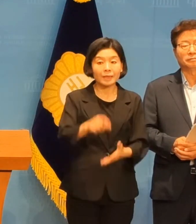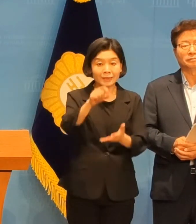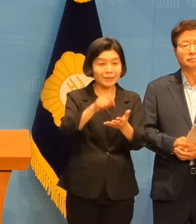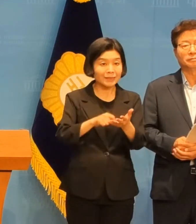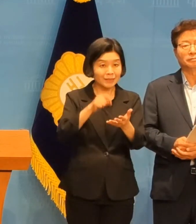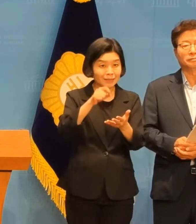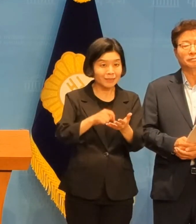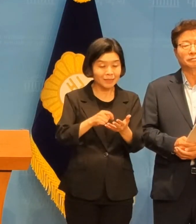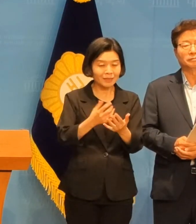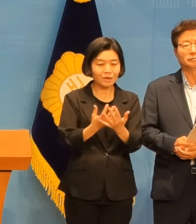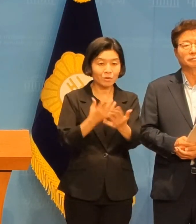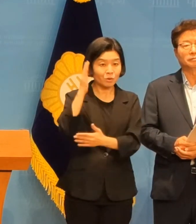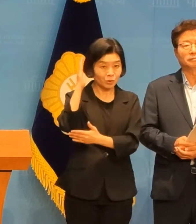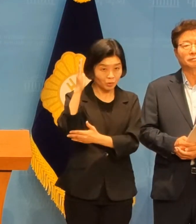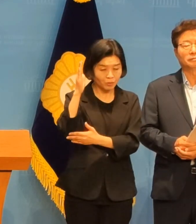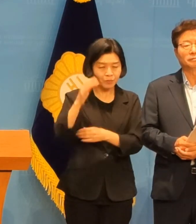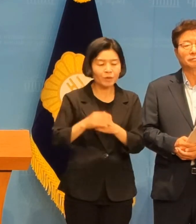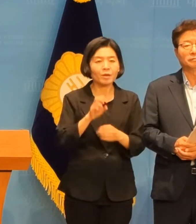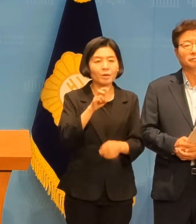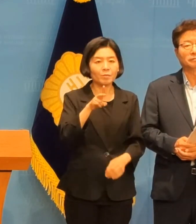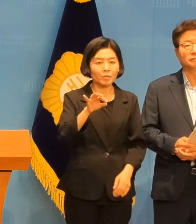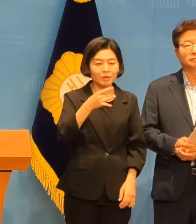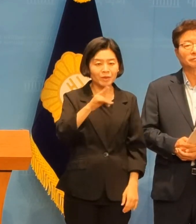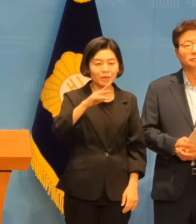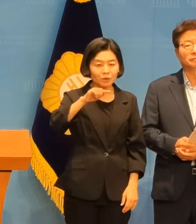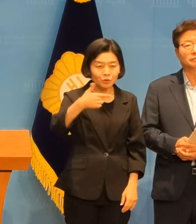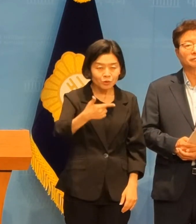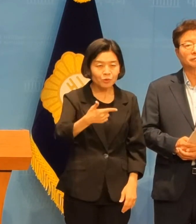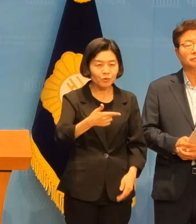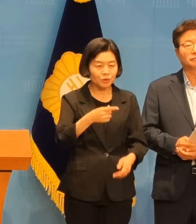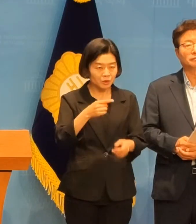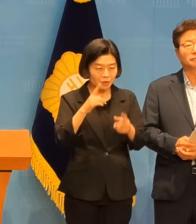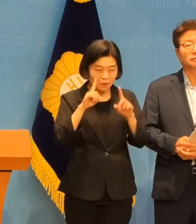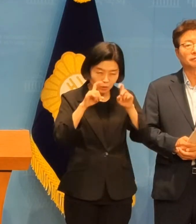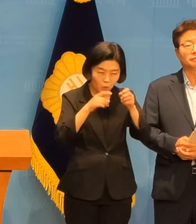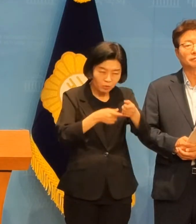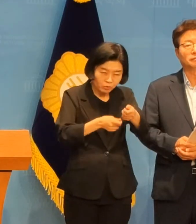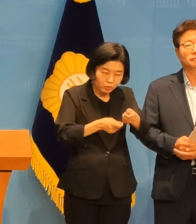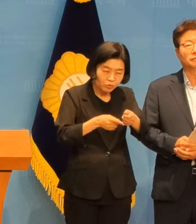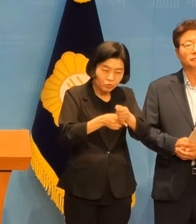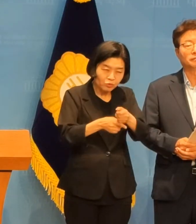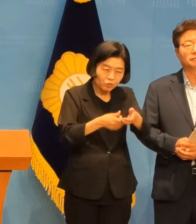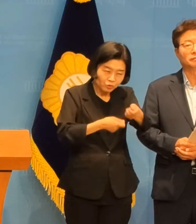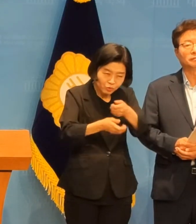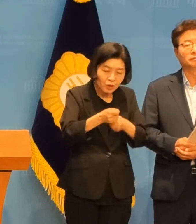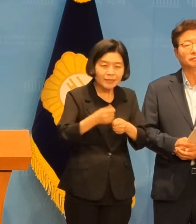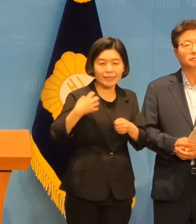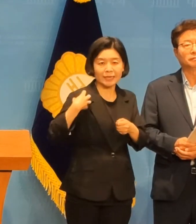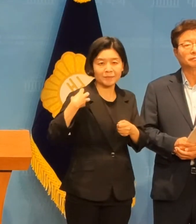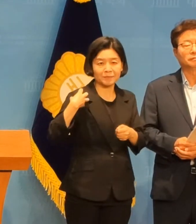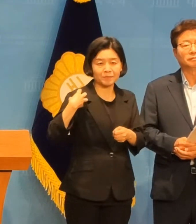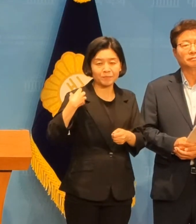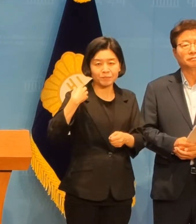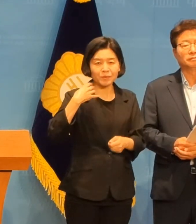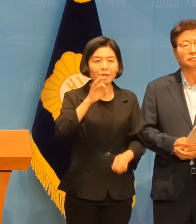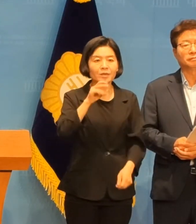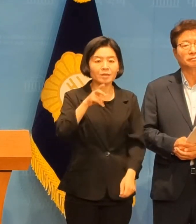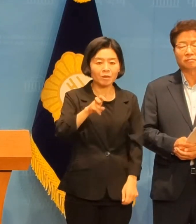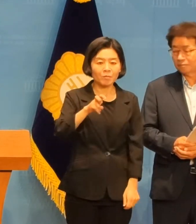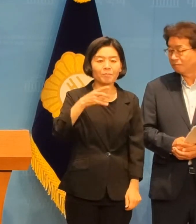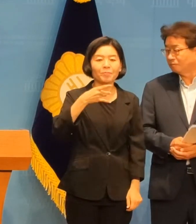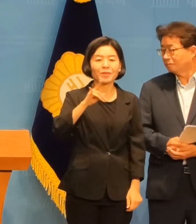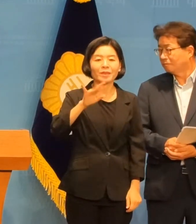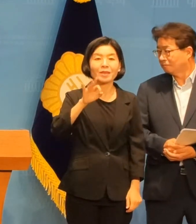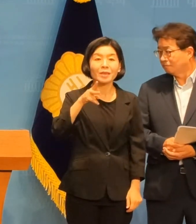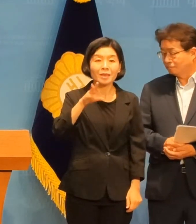기자회견을 그동안 명태균 게이트를 추적해오고 책임을 맡아오신 우리 염태영 또